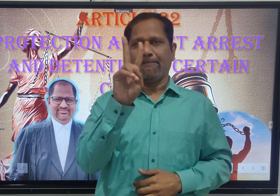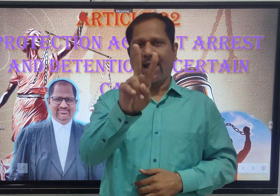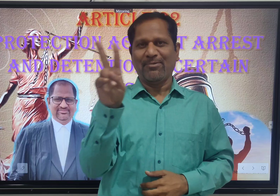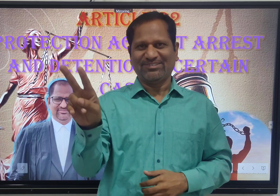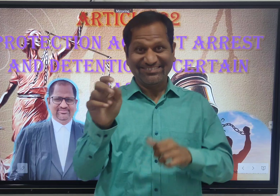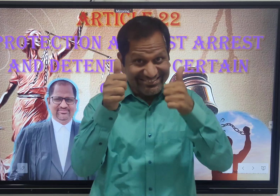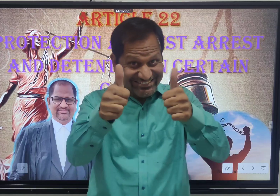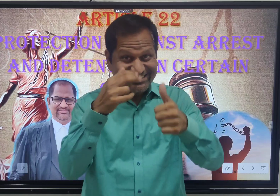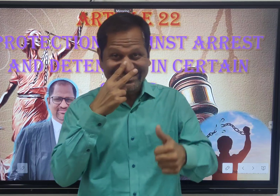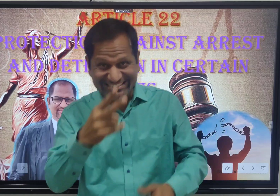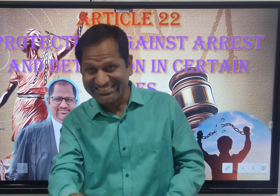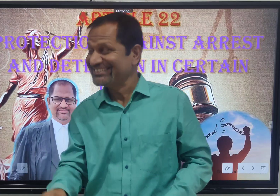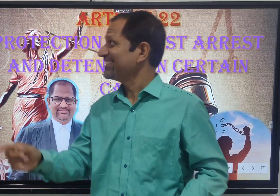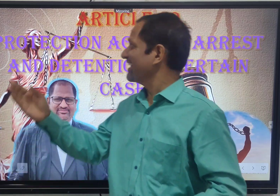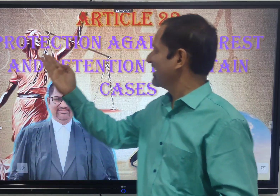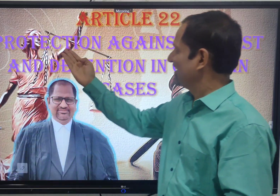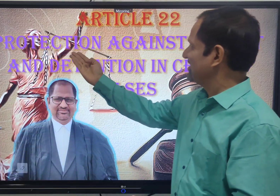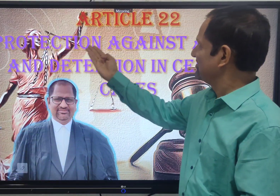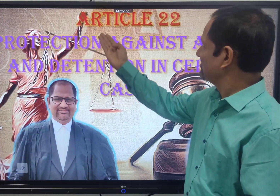आर्टिकल 22 आपको बताने जा रहा हूँ।